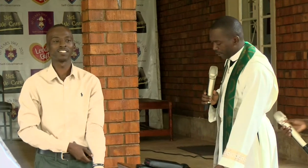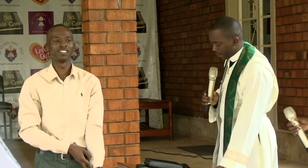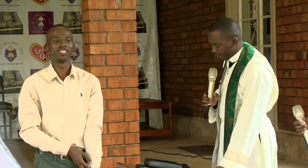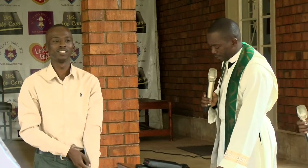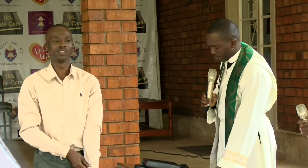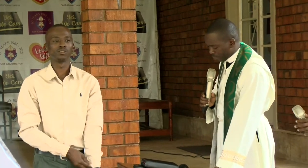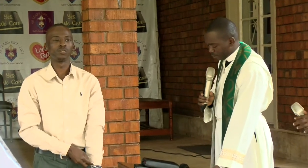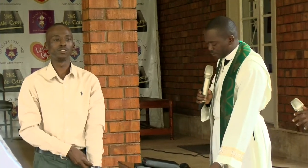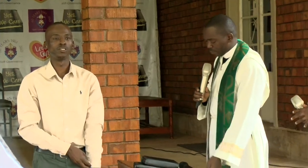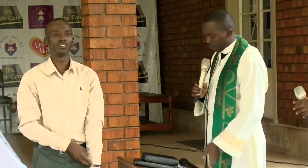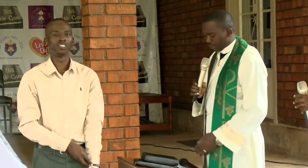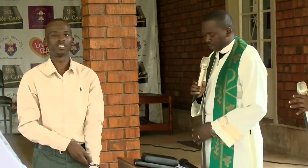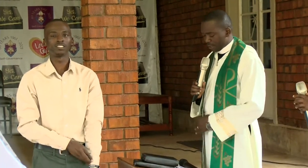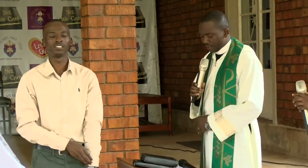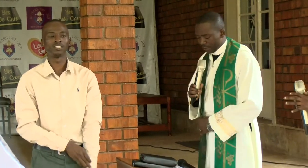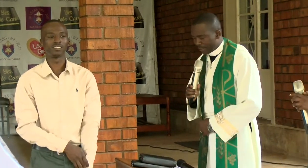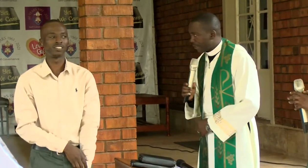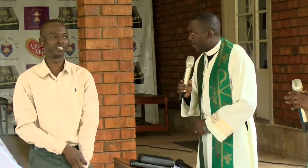ombulire ku